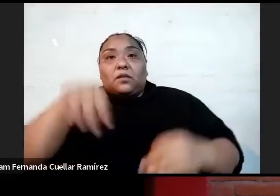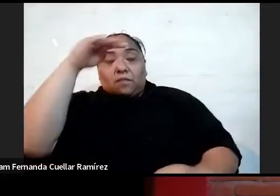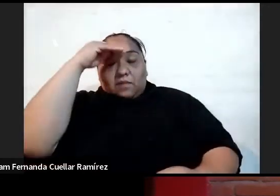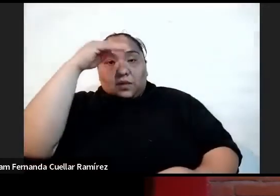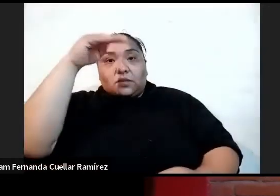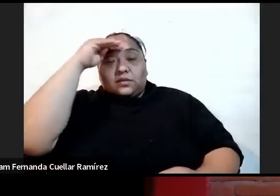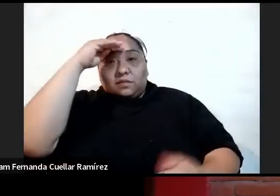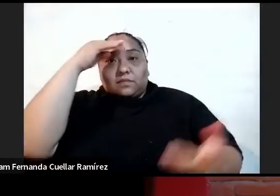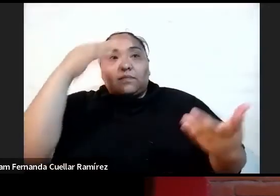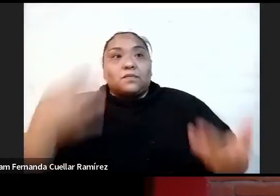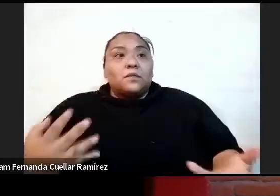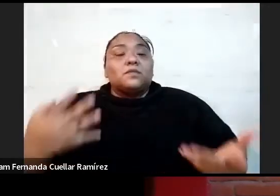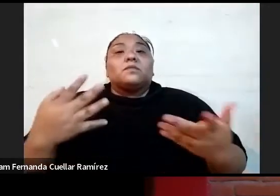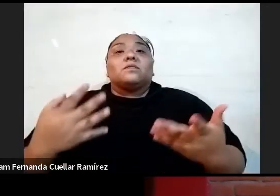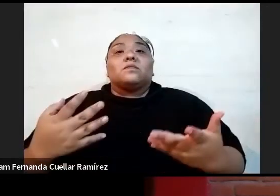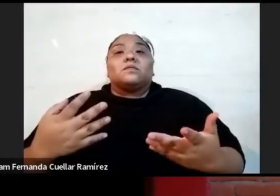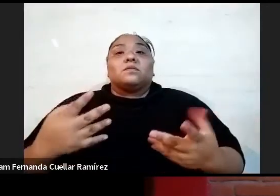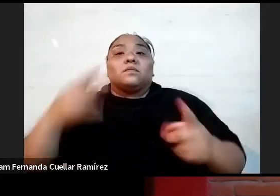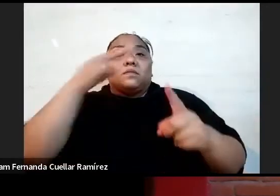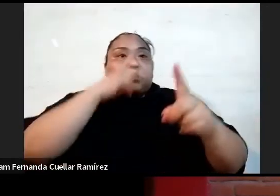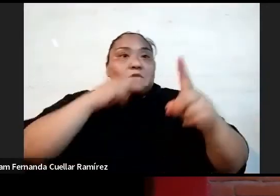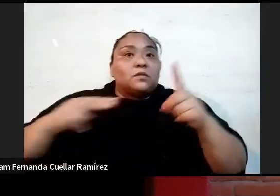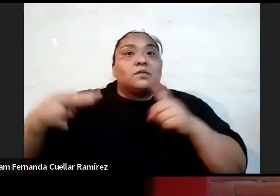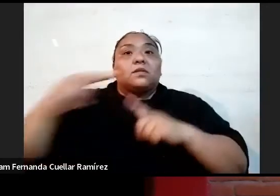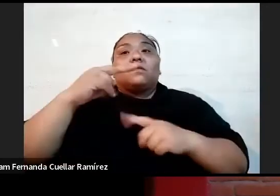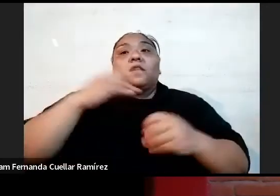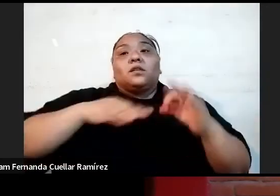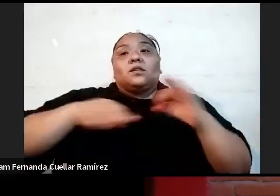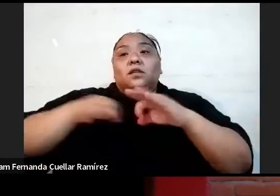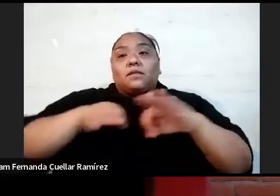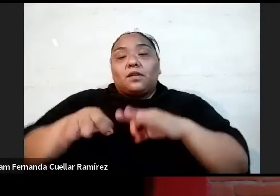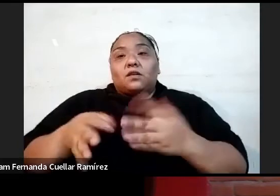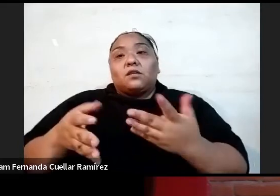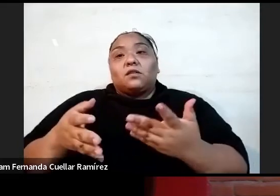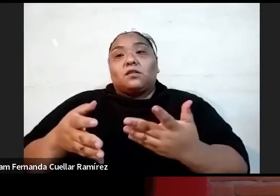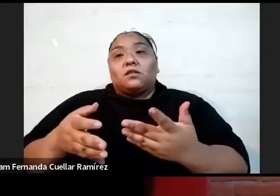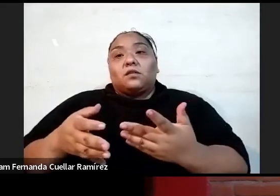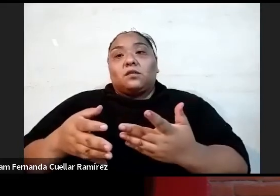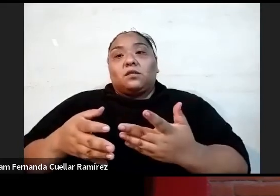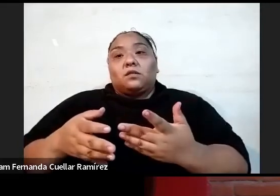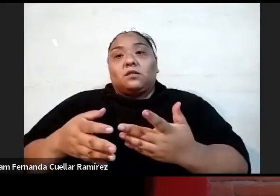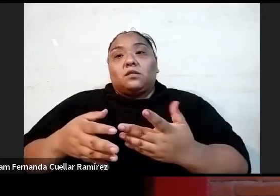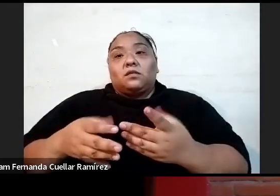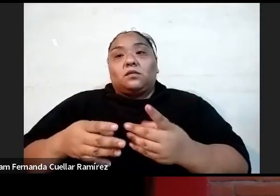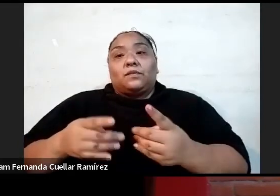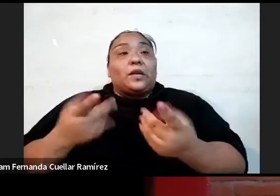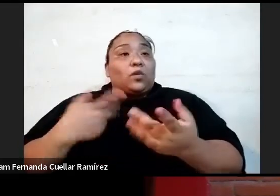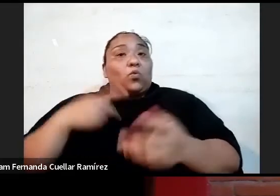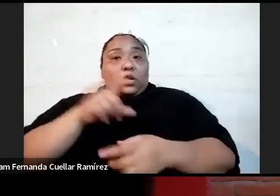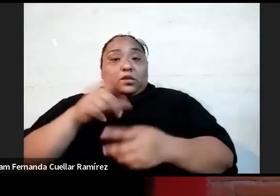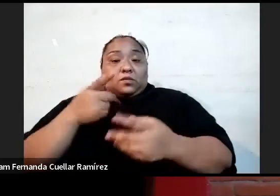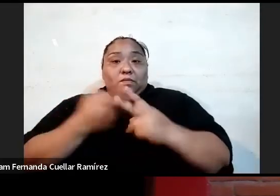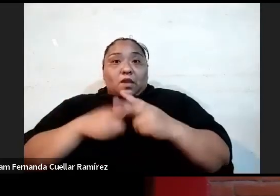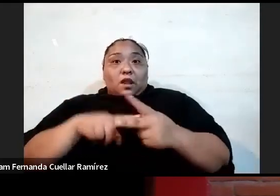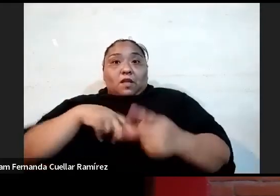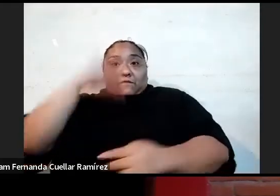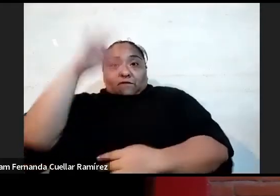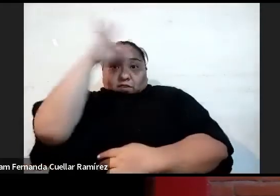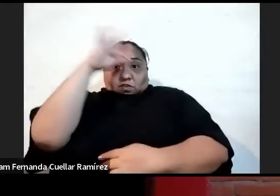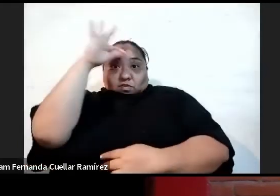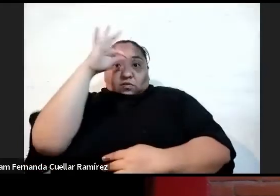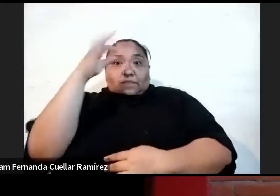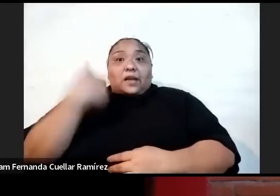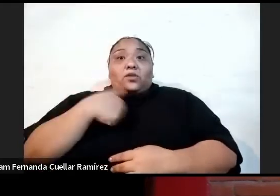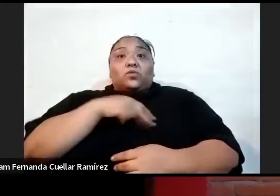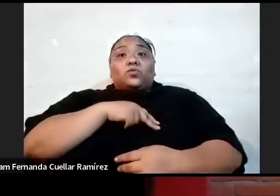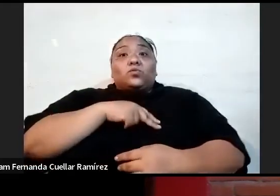visible, de trabajar con desde la filosofía, pues es lo que hemos estado haciendo aquí